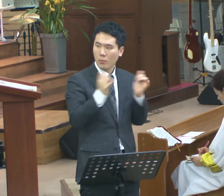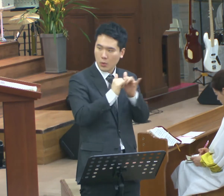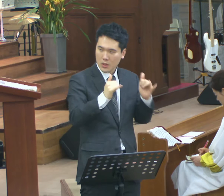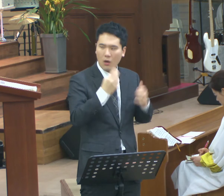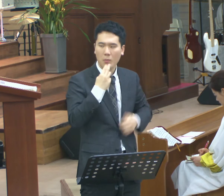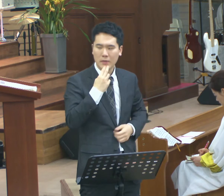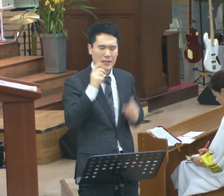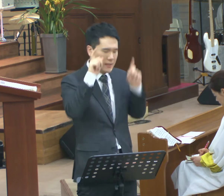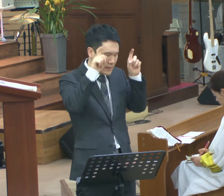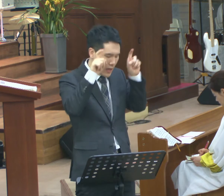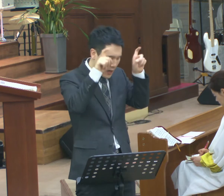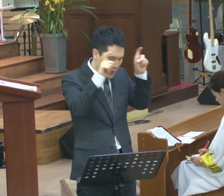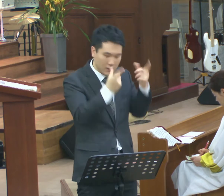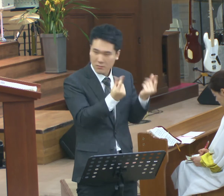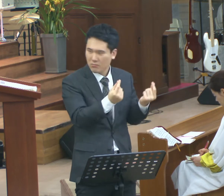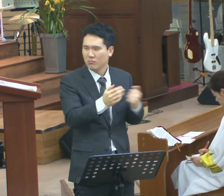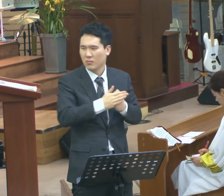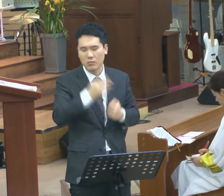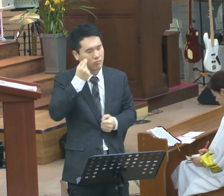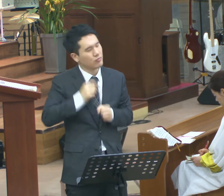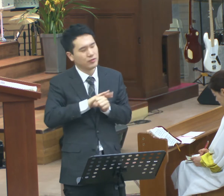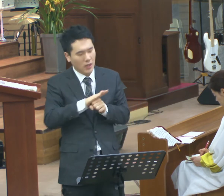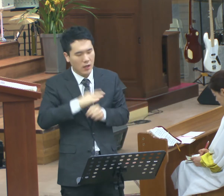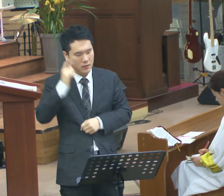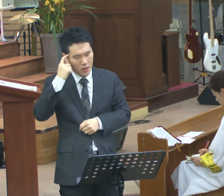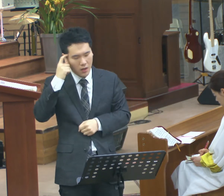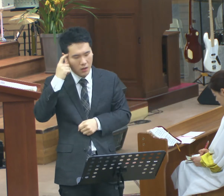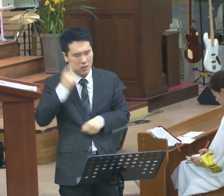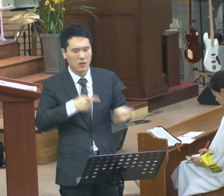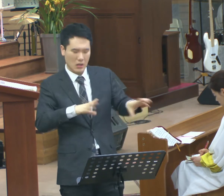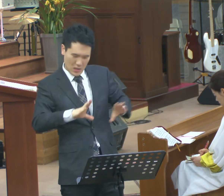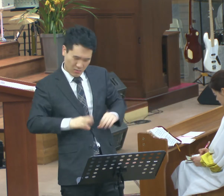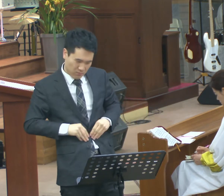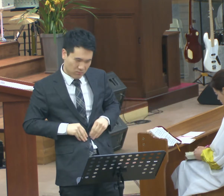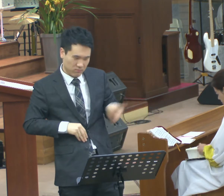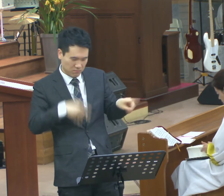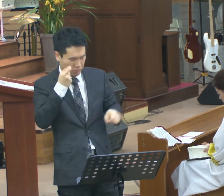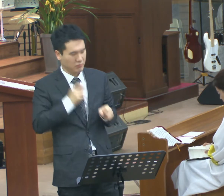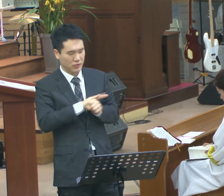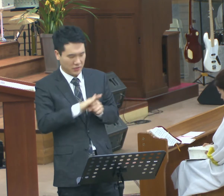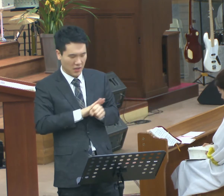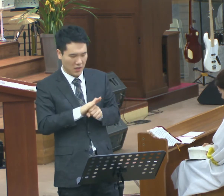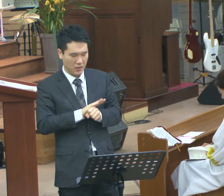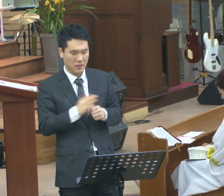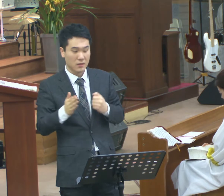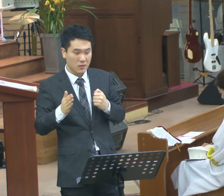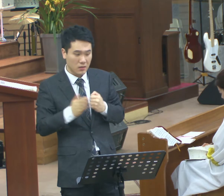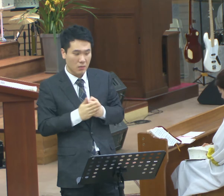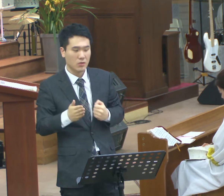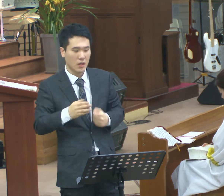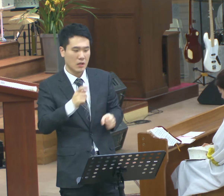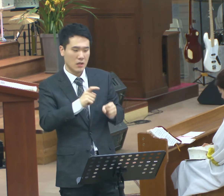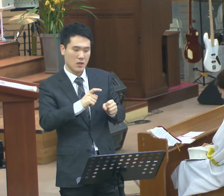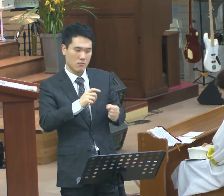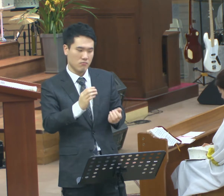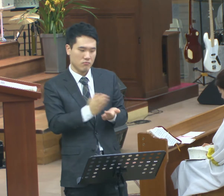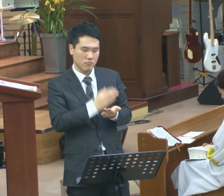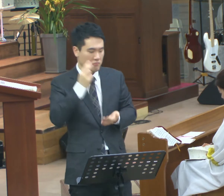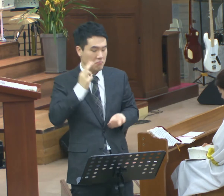저녁은 돼 가는데 배고픈데 어떻게 하죠? 이 떡을 돈 주고 사다 먹이면 한 200데나리온 필요한 것 같아요. 수백만 원